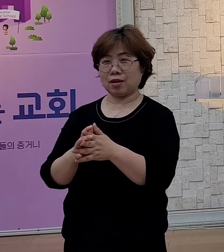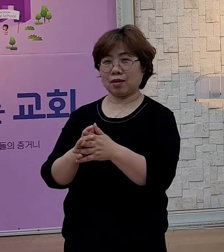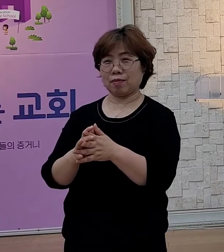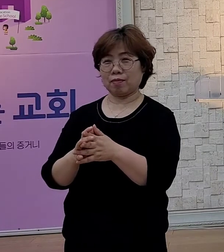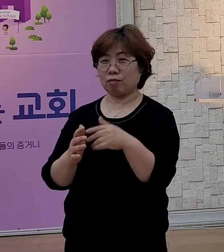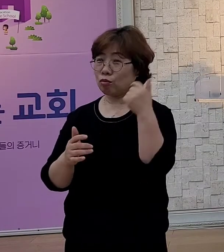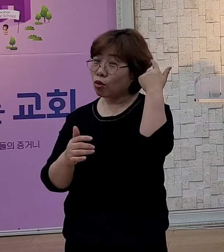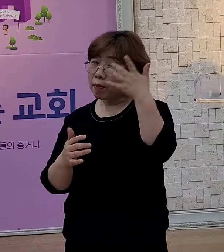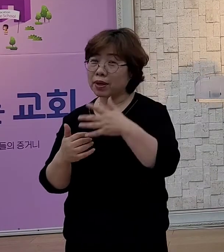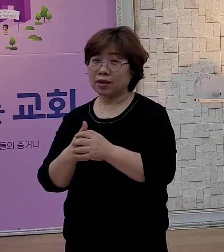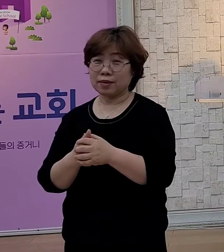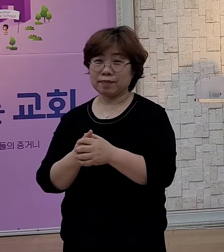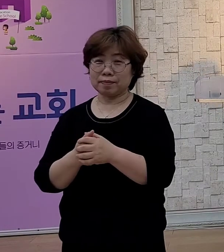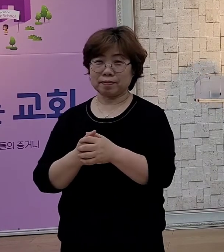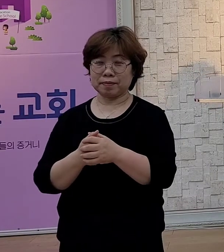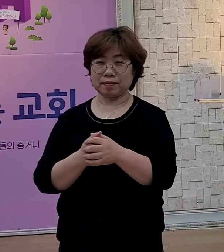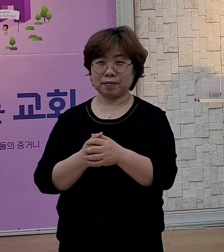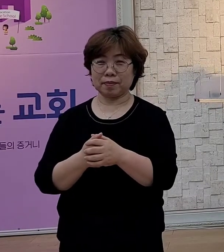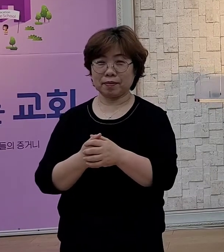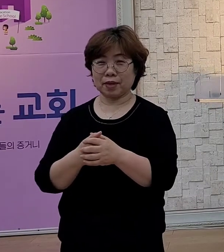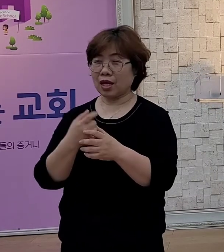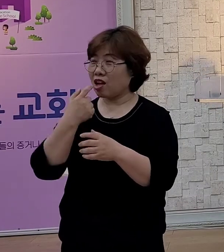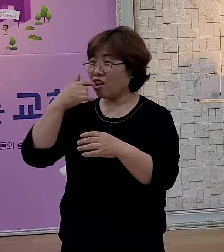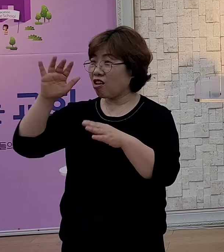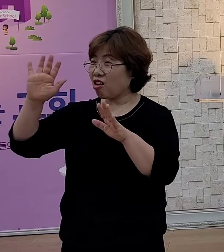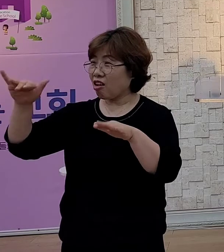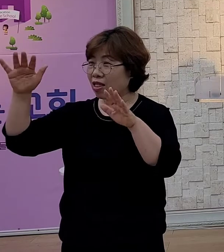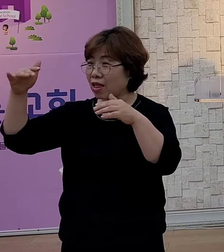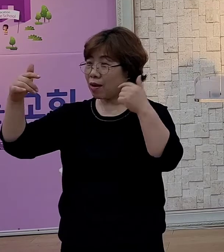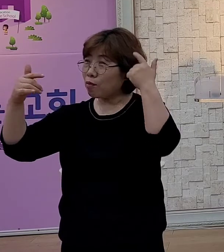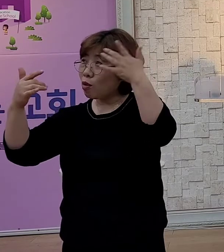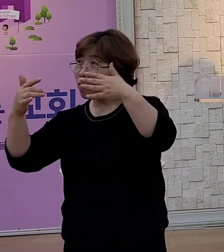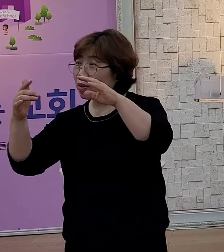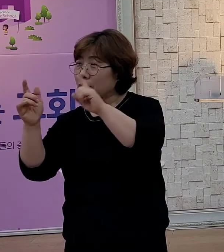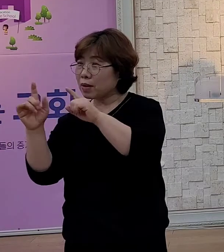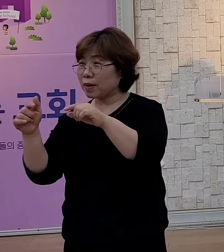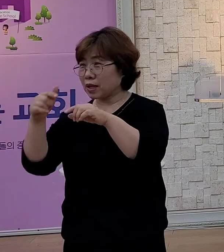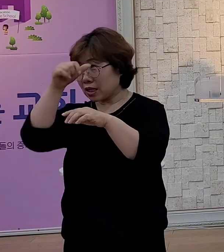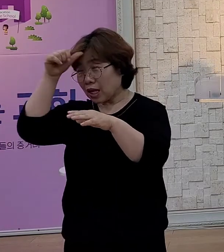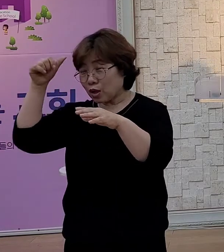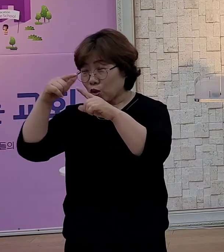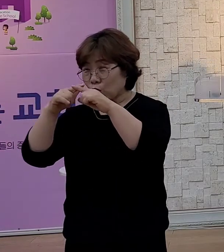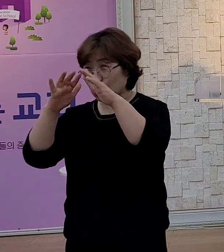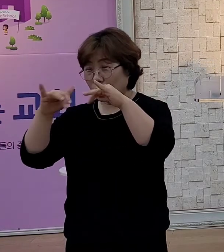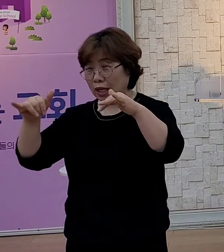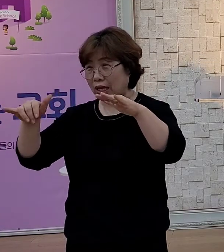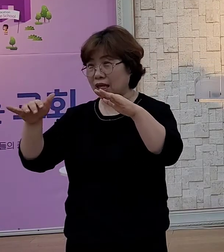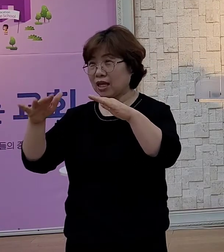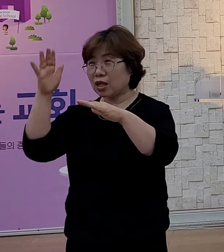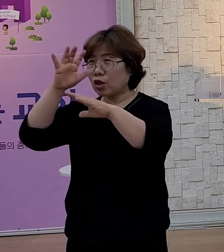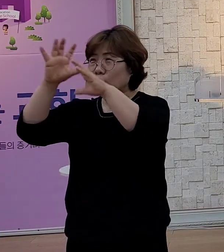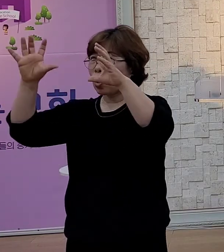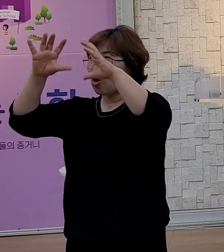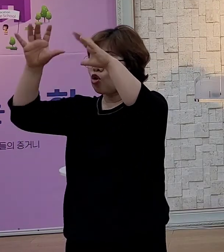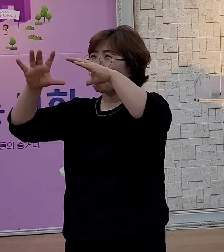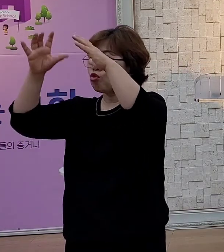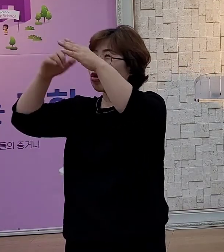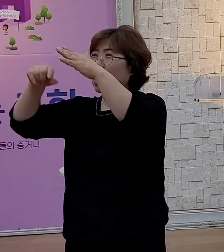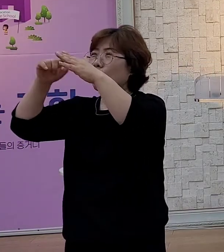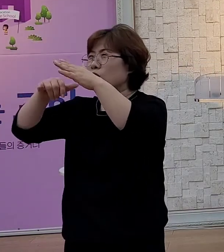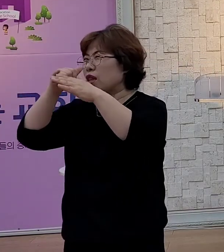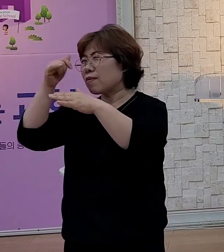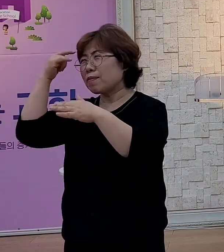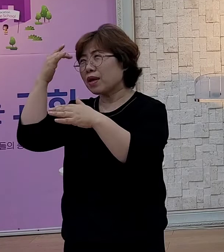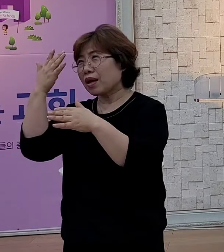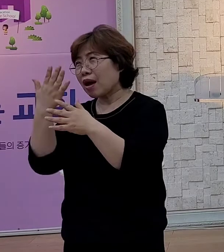물었어요. 하여튼 요한 웨슬레는 지금 이게 자기의 최대 관심사예요. 천국에 장로교 교인들이